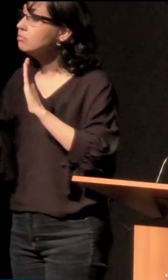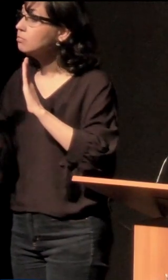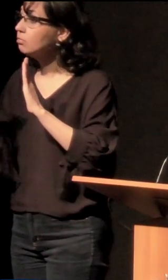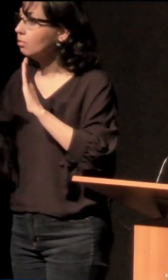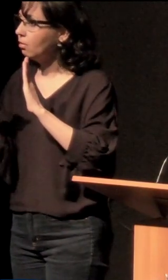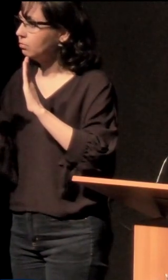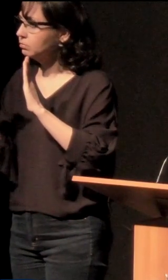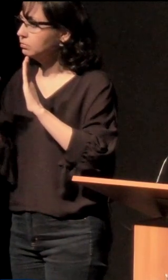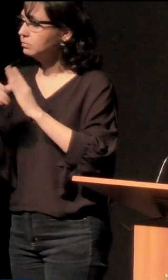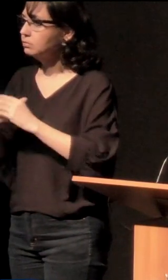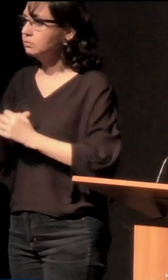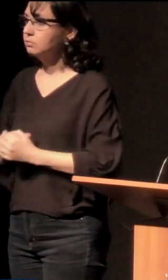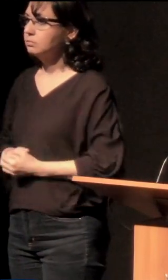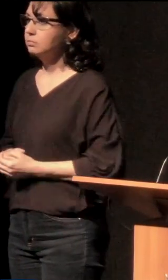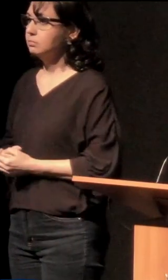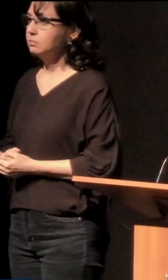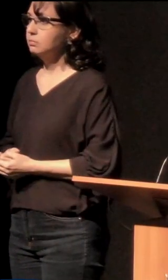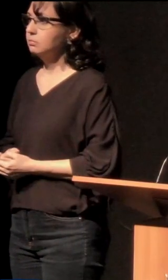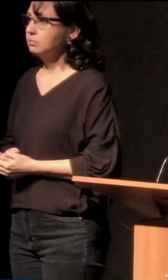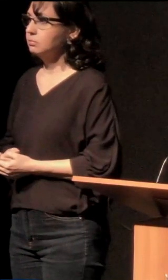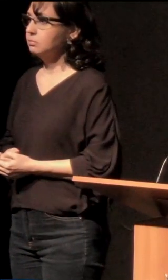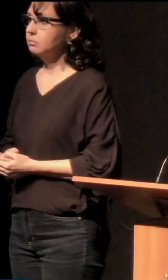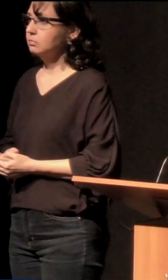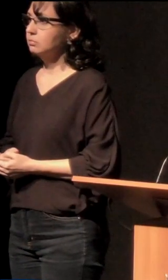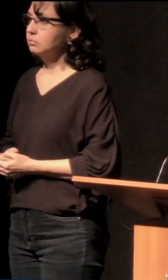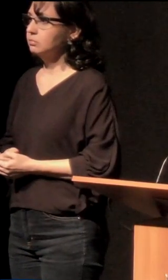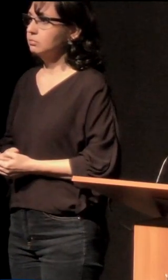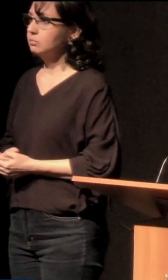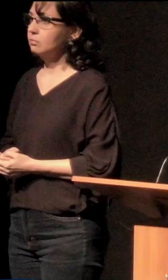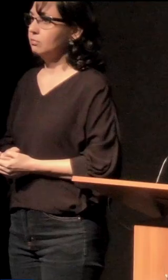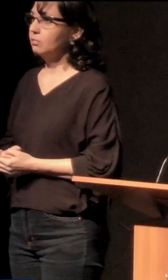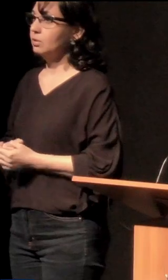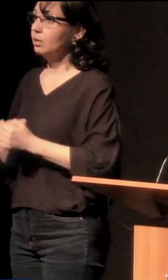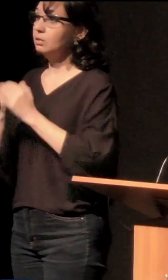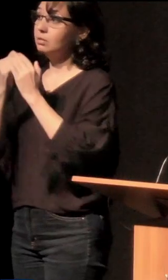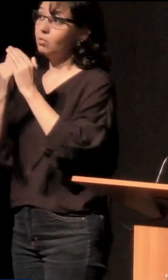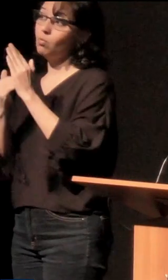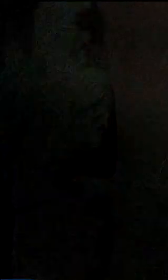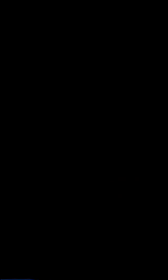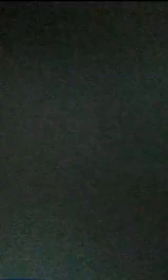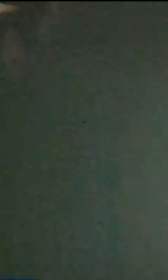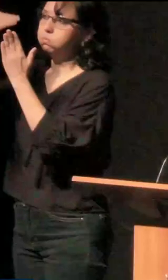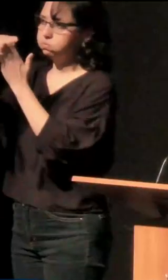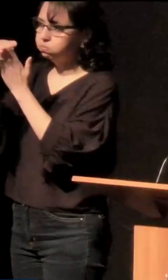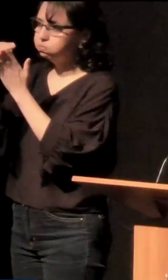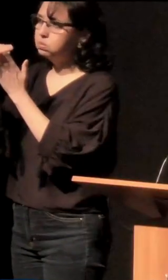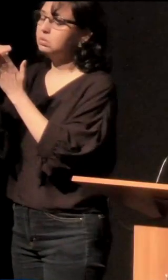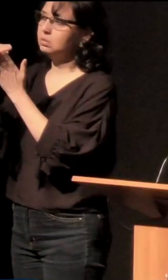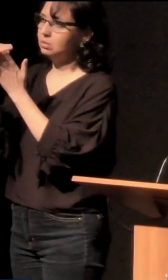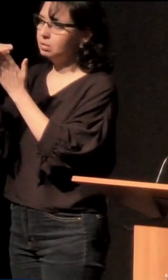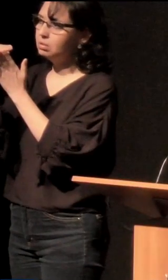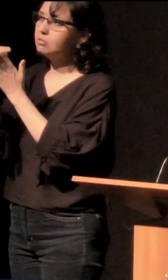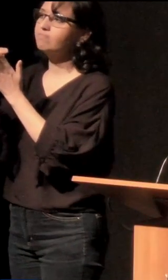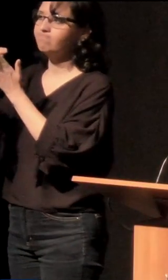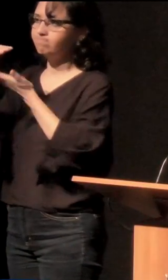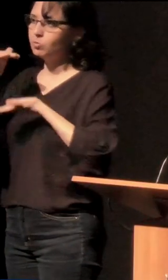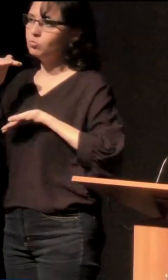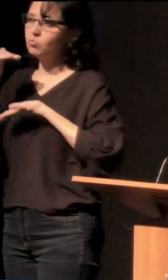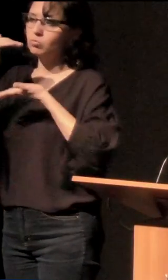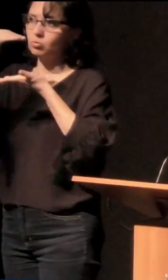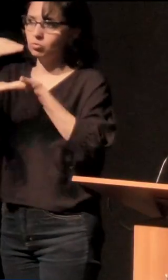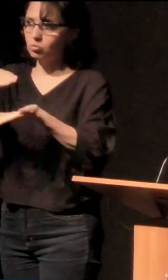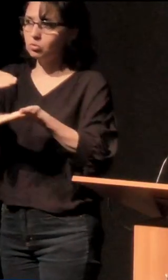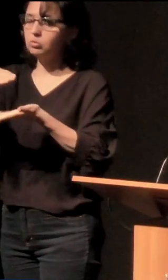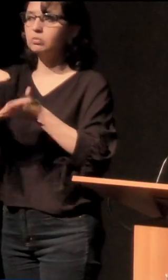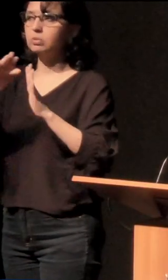e o que o que aumenta o aporte de recurso né para opinar nas